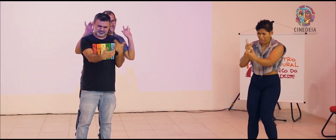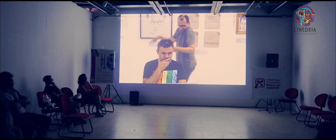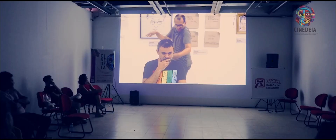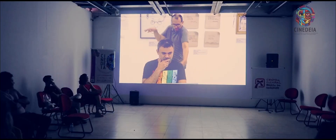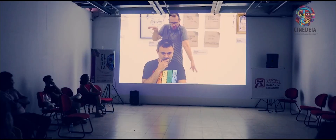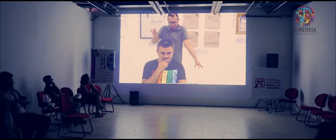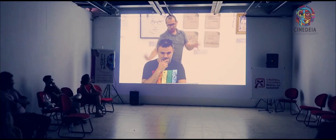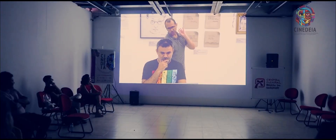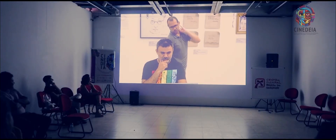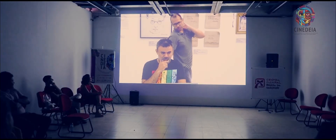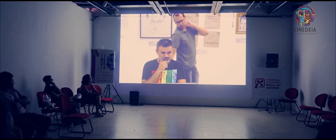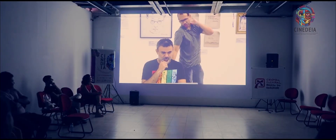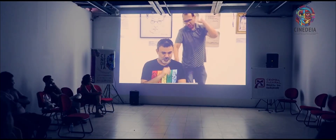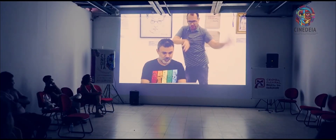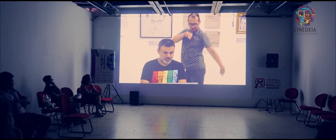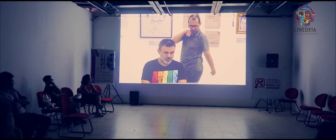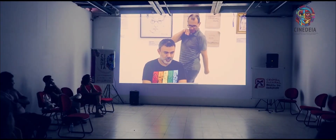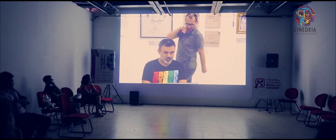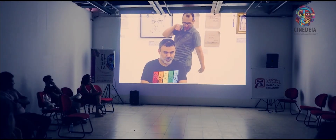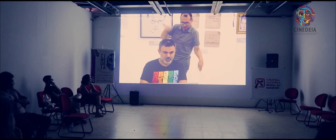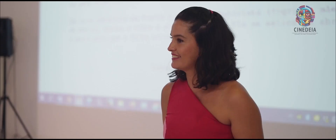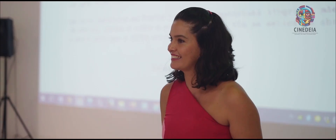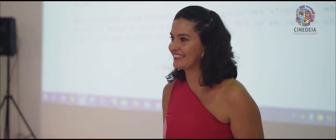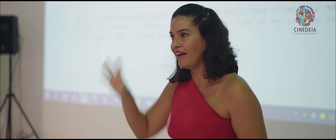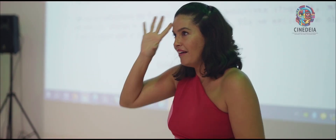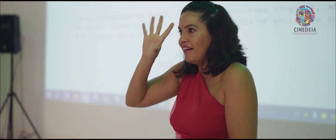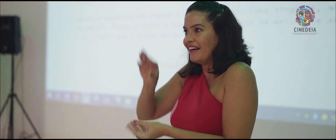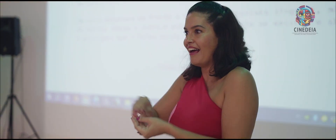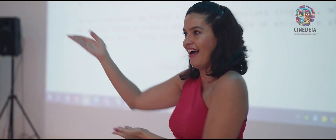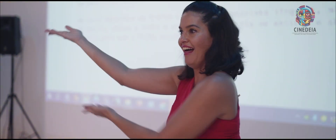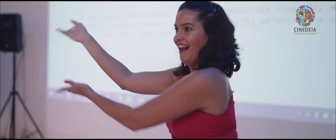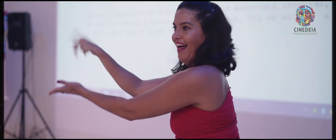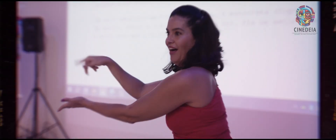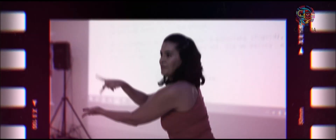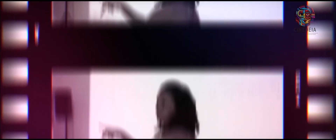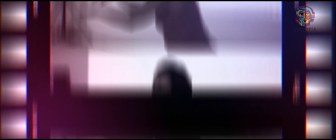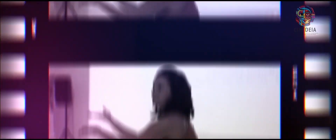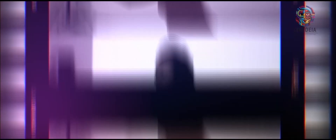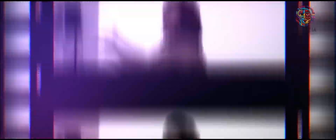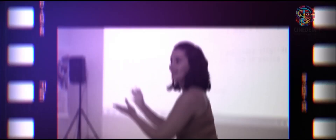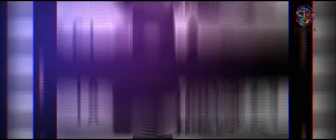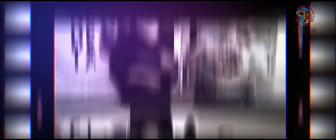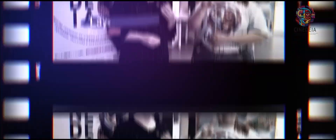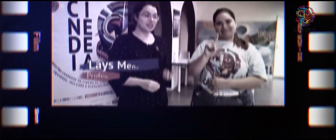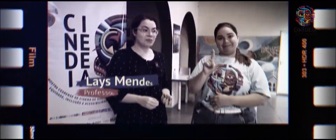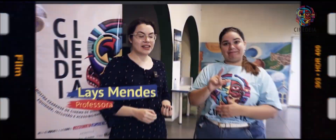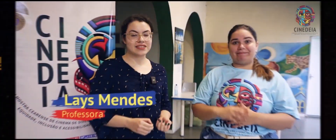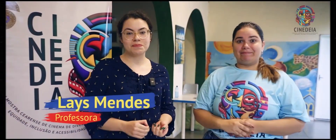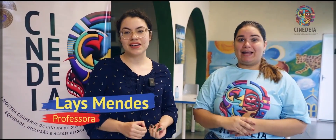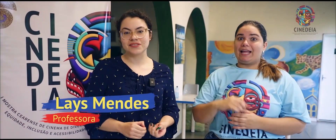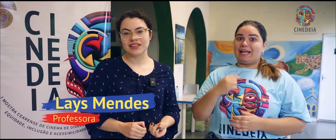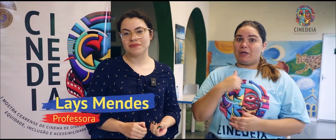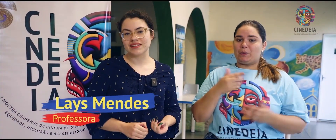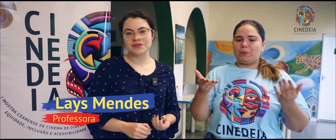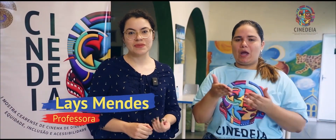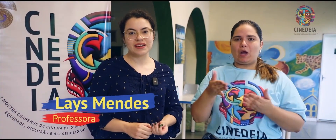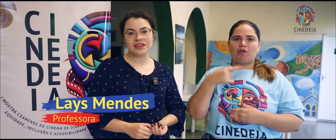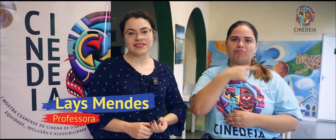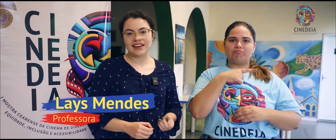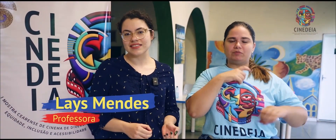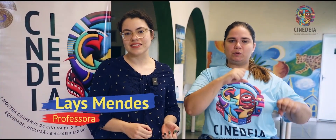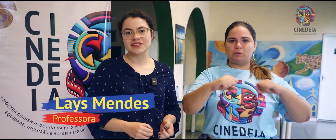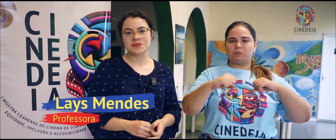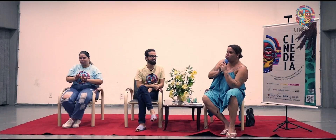de melhor narrativa no Louisiana Film Festival. Tivemos em San Antonio, no Texas. Minha mãe, inclusive, foi para lá.